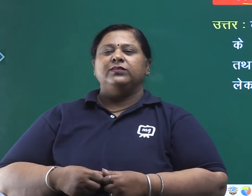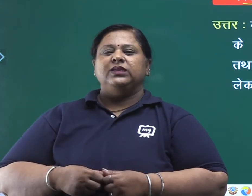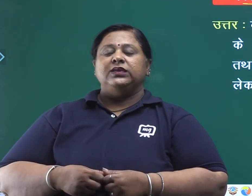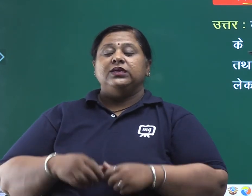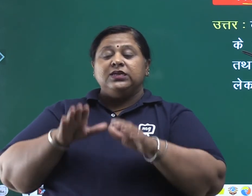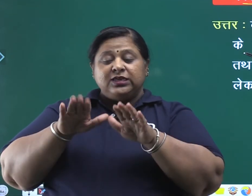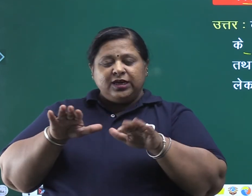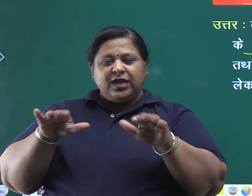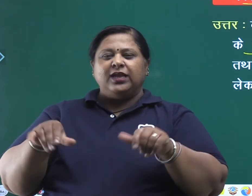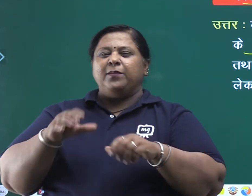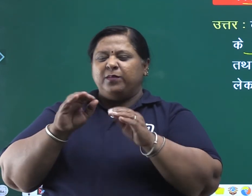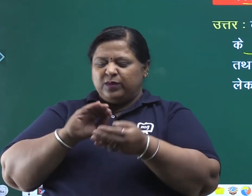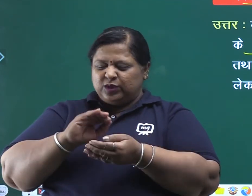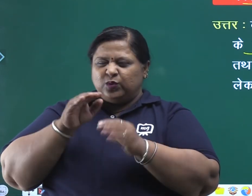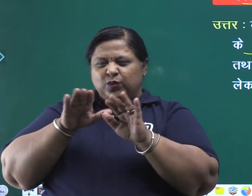चिड़िया के बच्चों